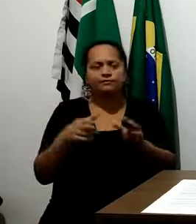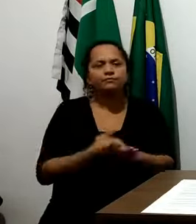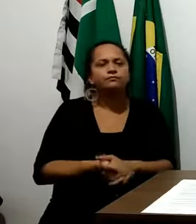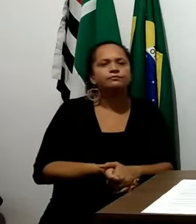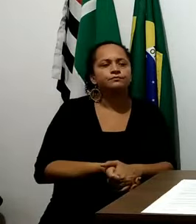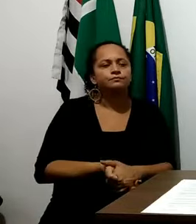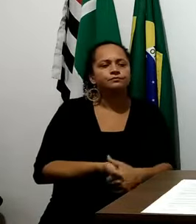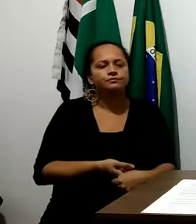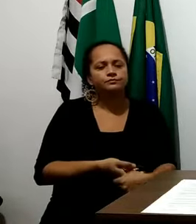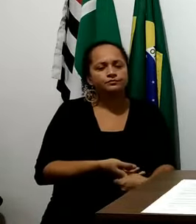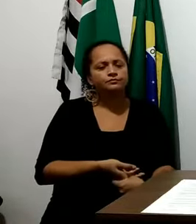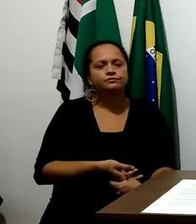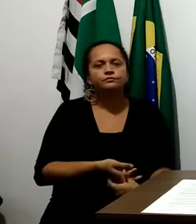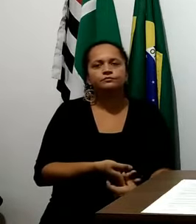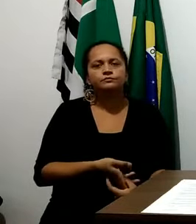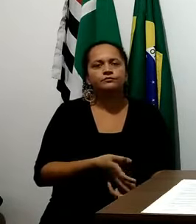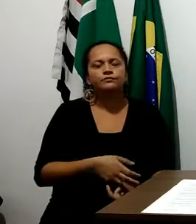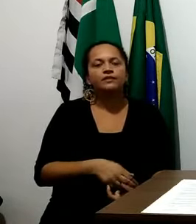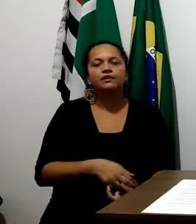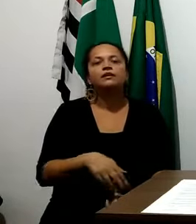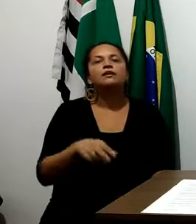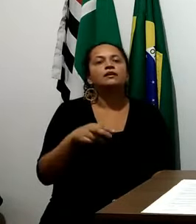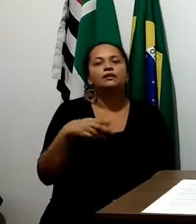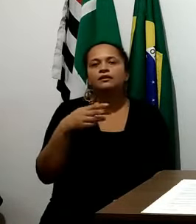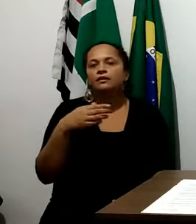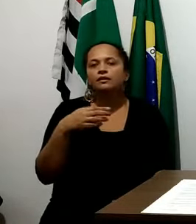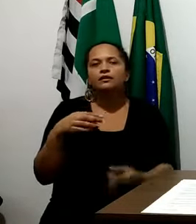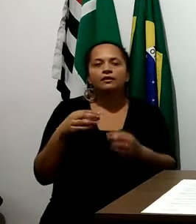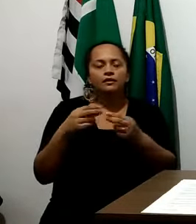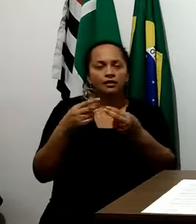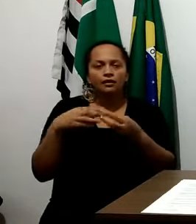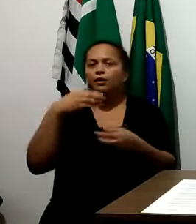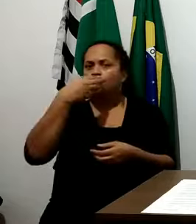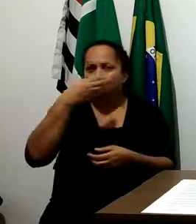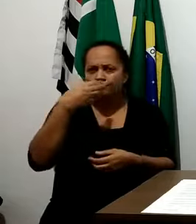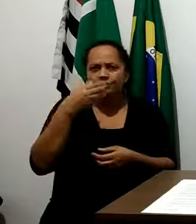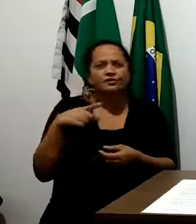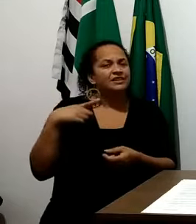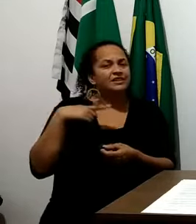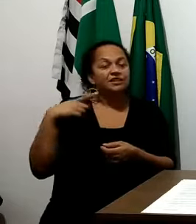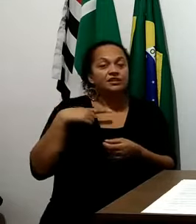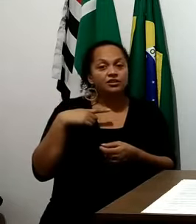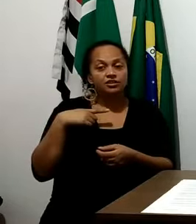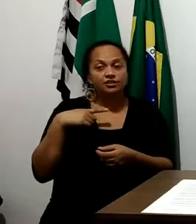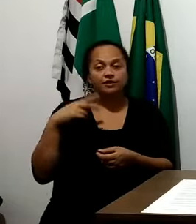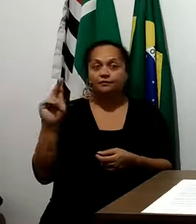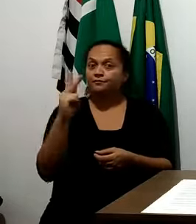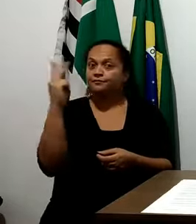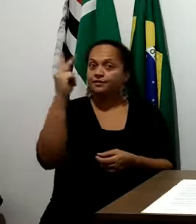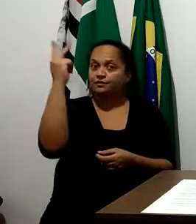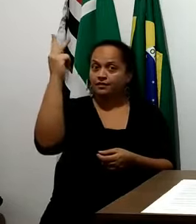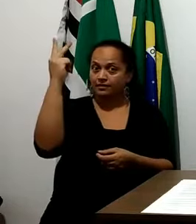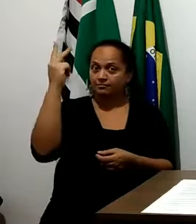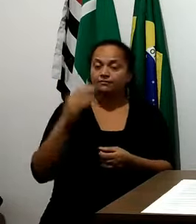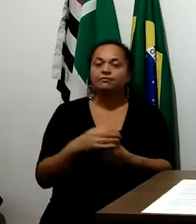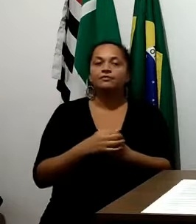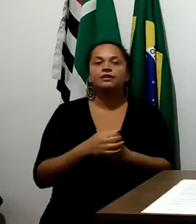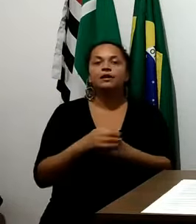o quê? Uma vantagem entre todos os alimentos. Ele pode ser mantido de uma forma